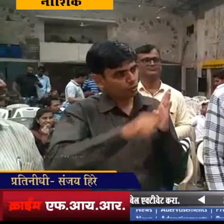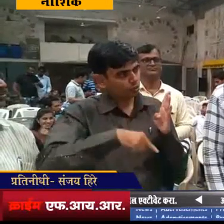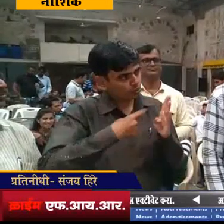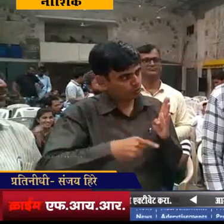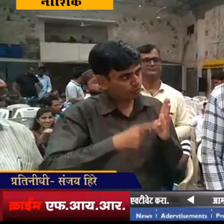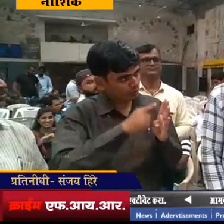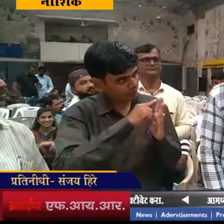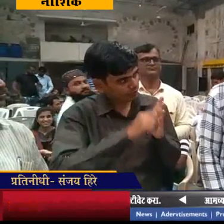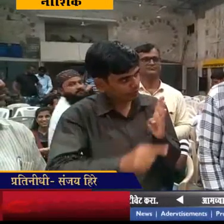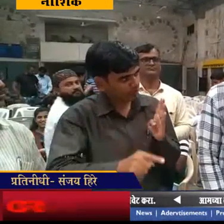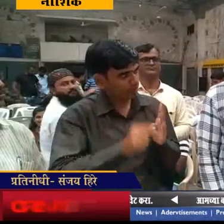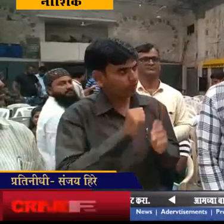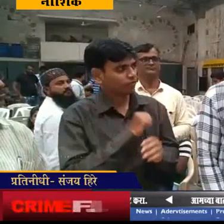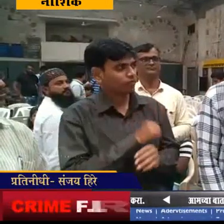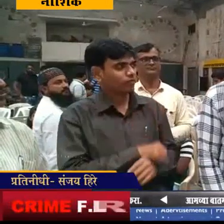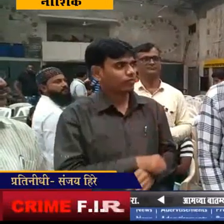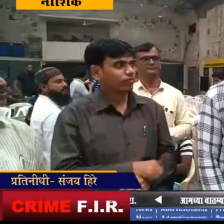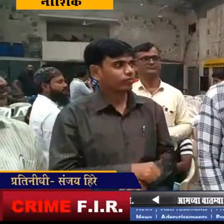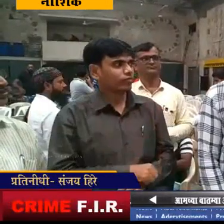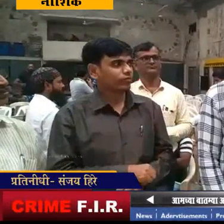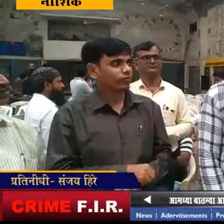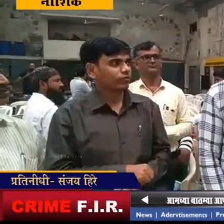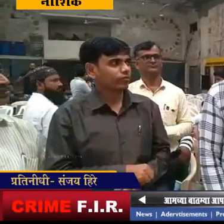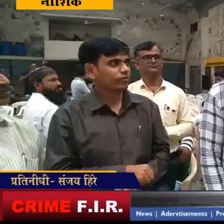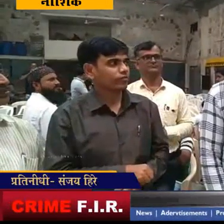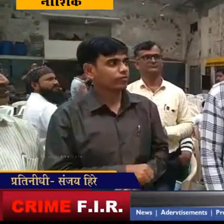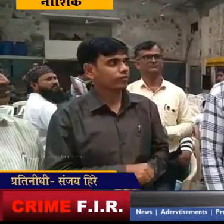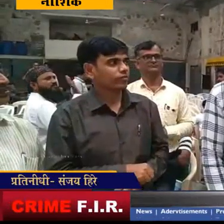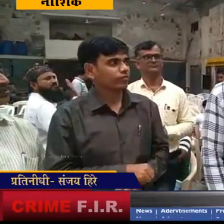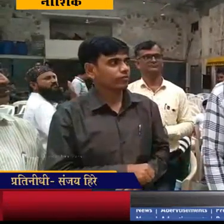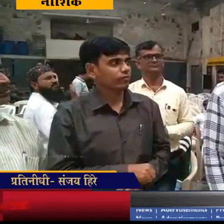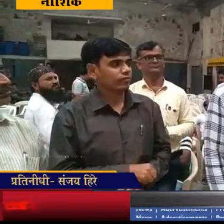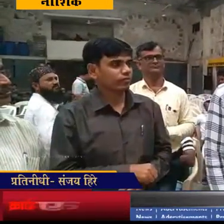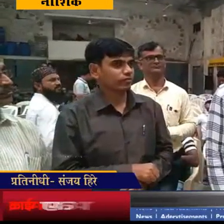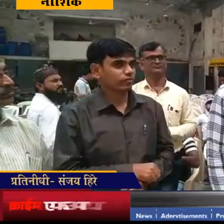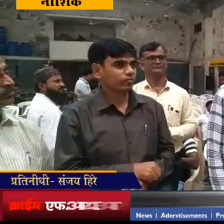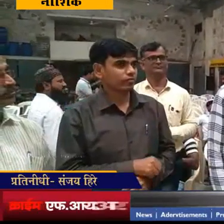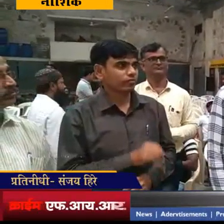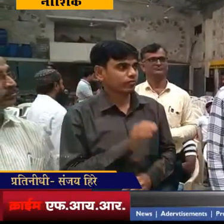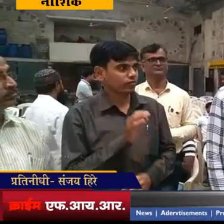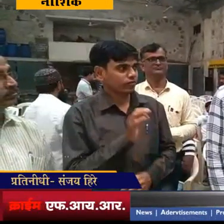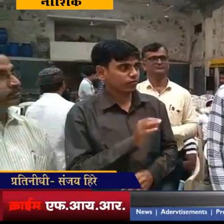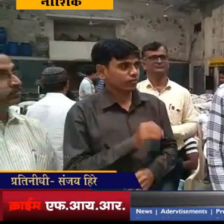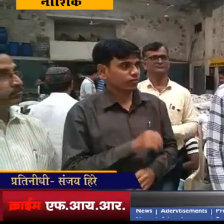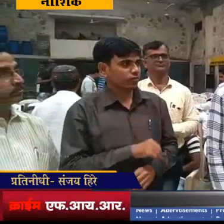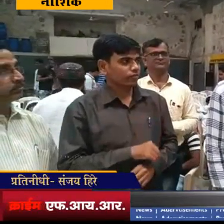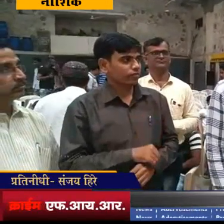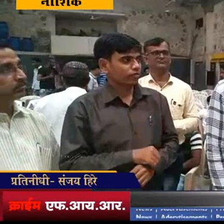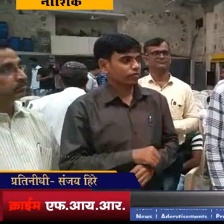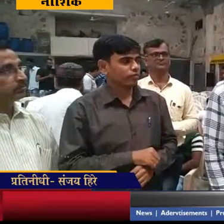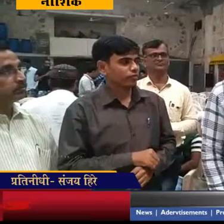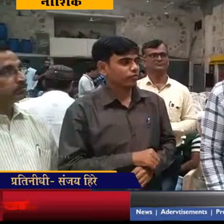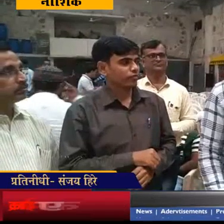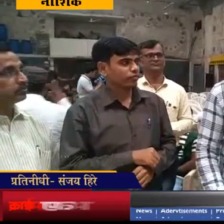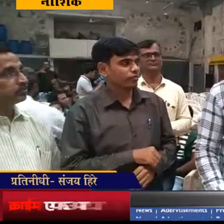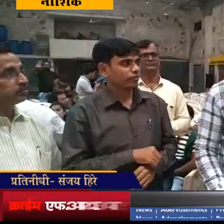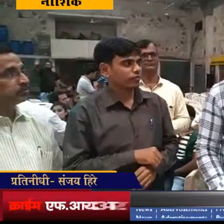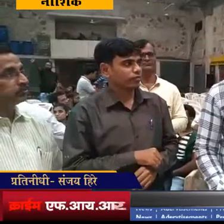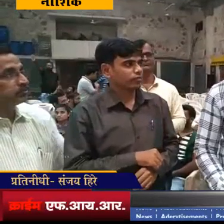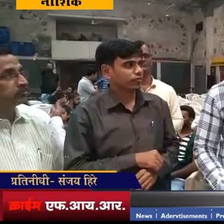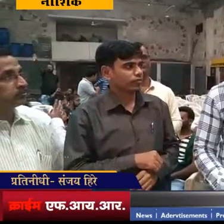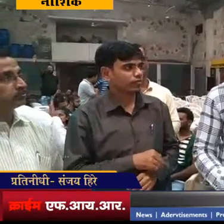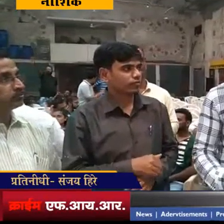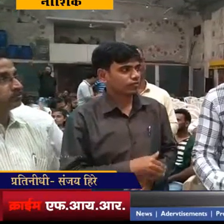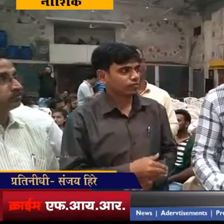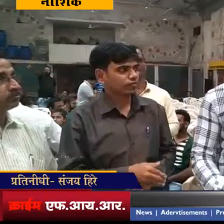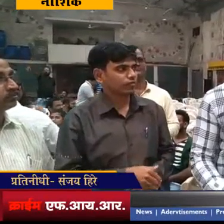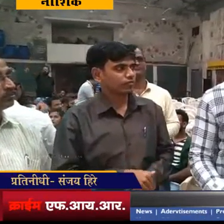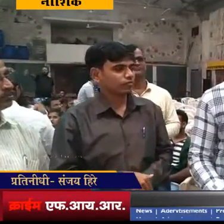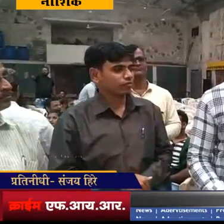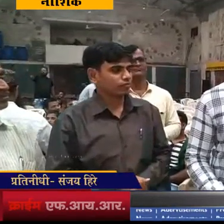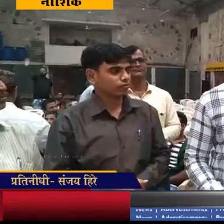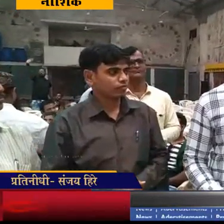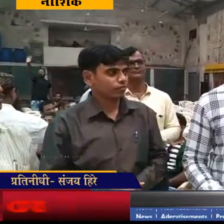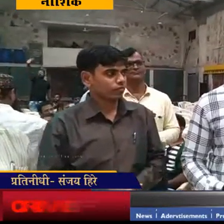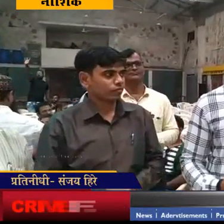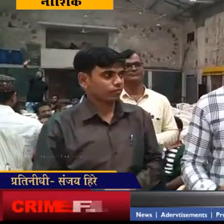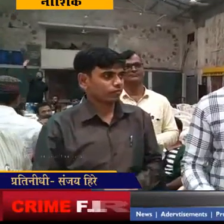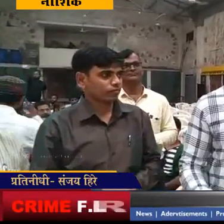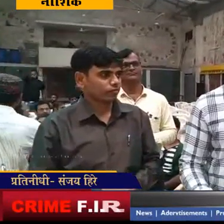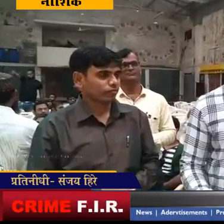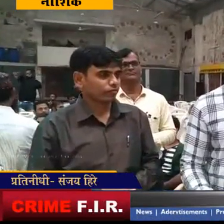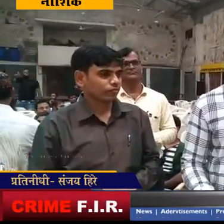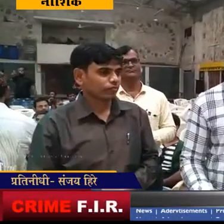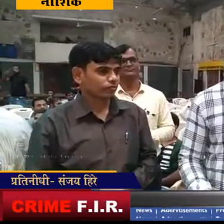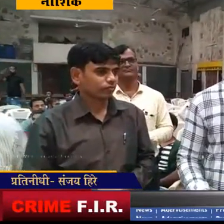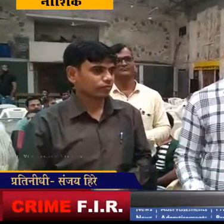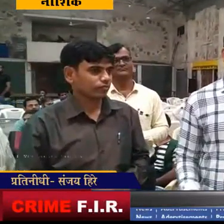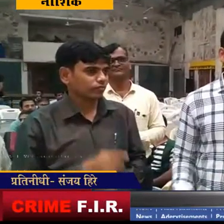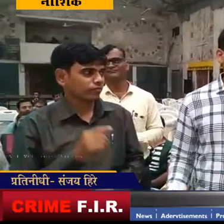त्याचप्रमाणे दर शनिवारी हे मुकबधिर एकत्र येऊन त्यांची जी समस्या आहे, जे प्रॉब्लेम आहे, ते त्यात सॉल्व्ह करतात. जे काय आहेत त्यांचे प्रॉब्लेम ते